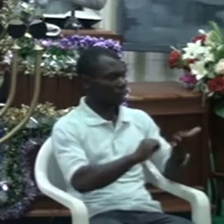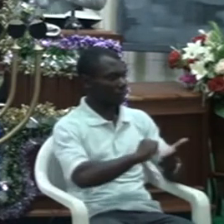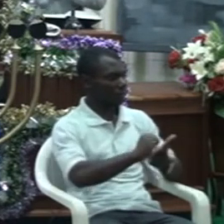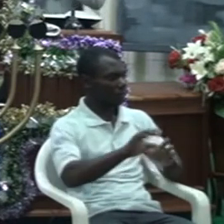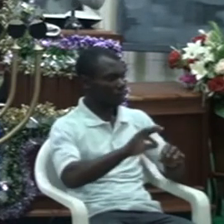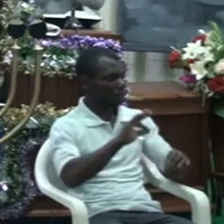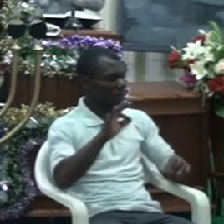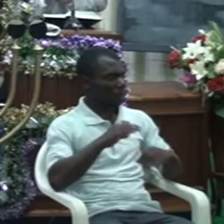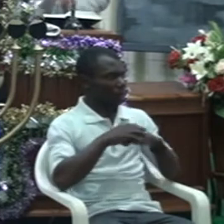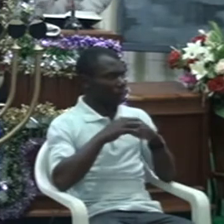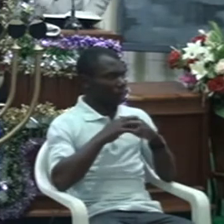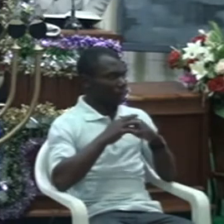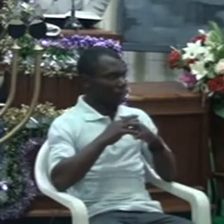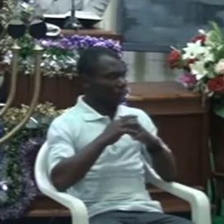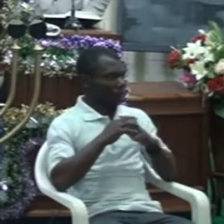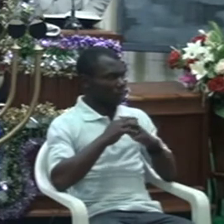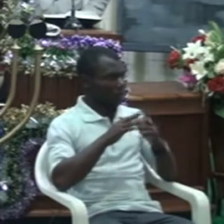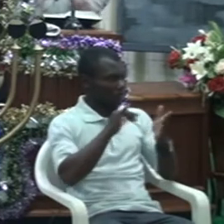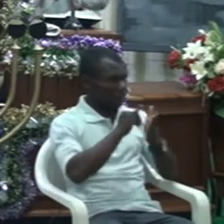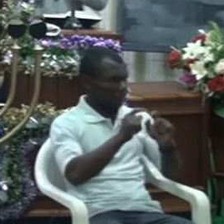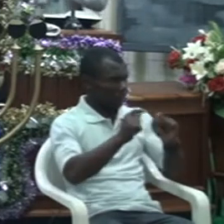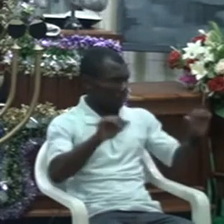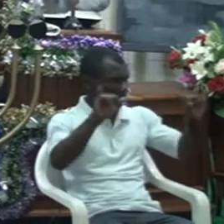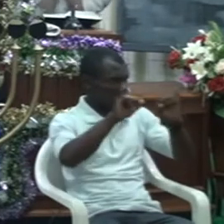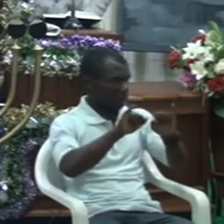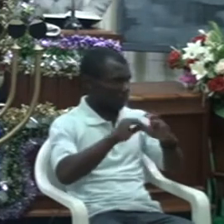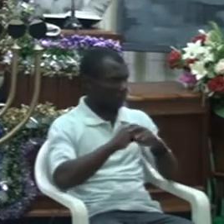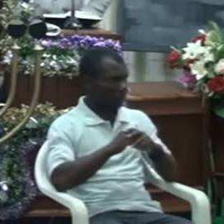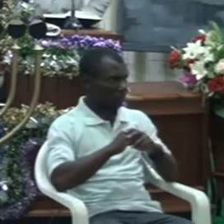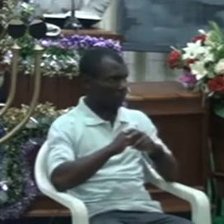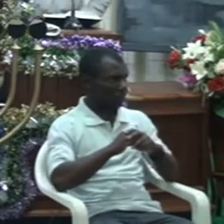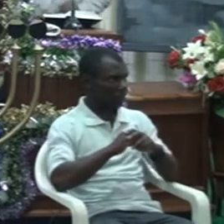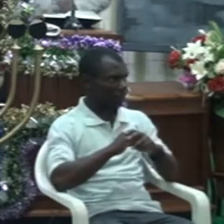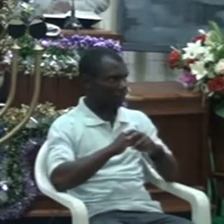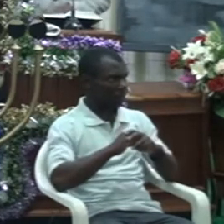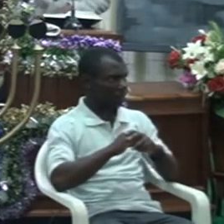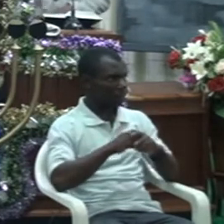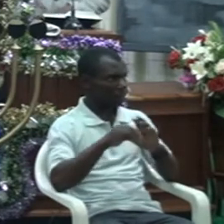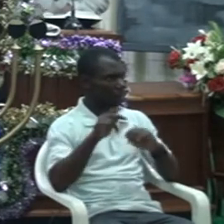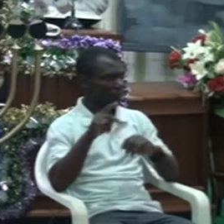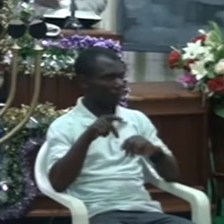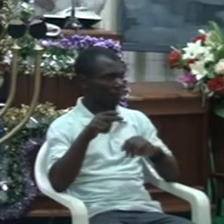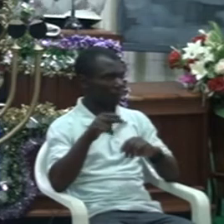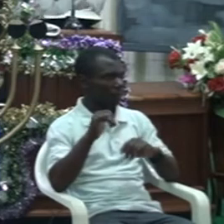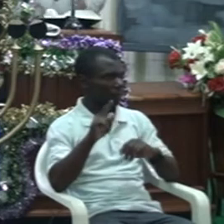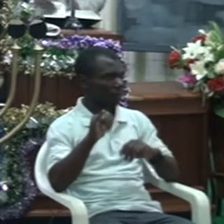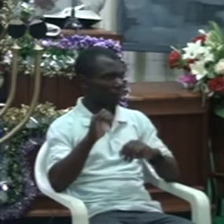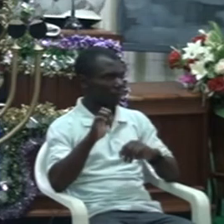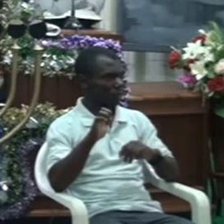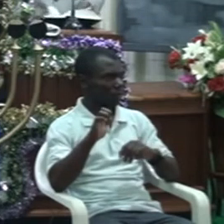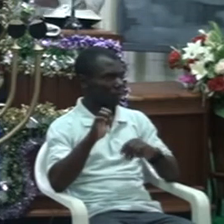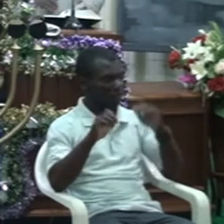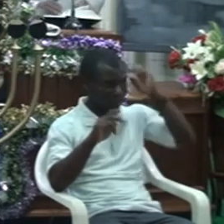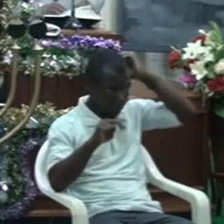Le baptême du Saint-Esprit. C'est très important. Niamouimou. Philippiens chapitre 1. Ou à Philippe soit la France.